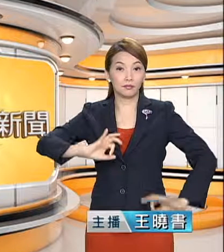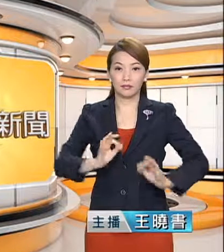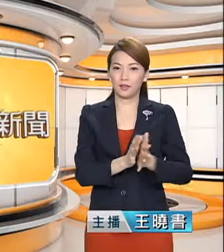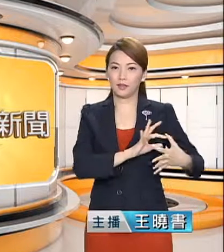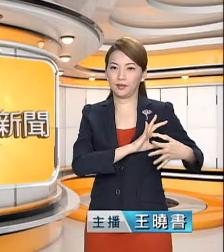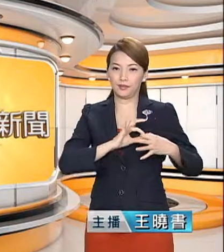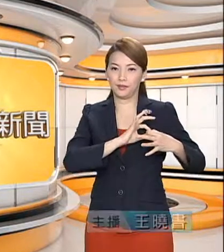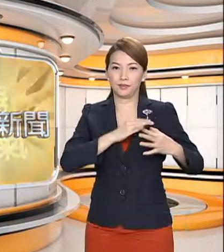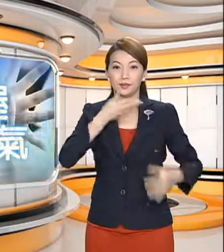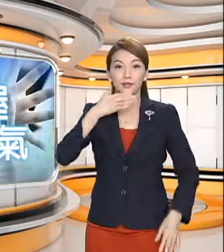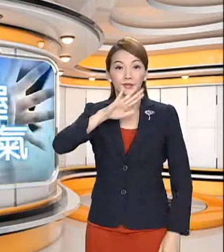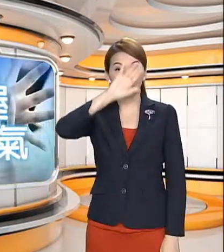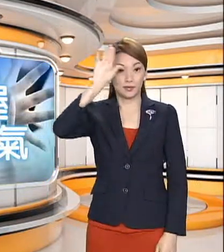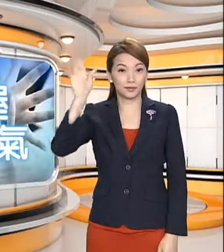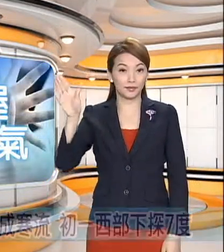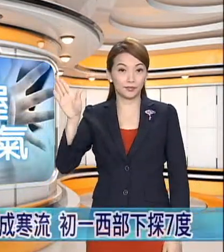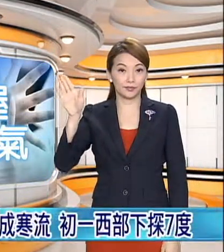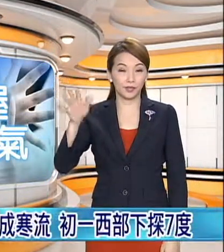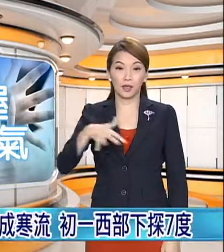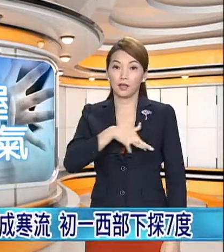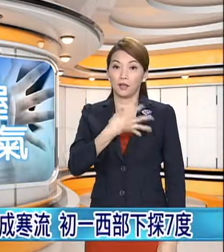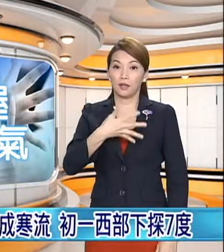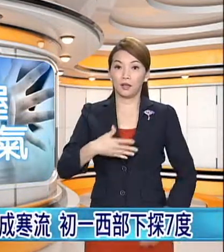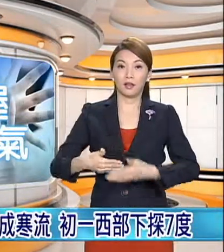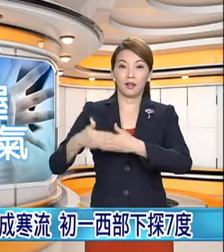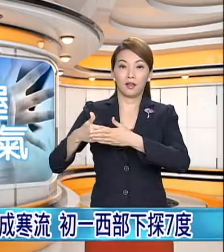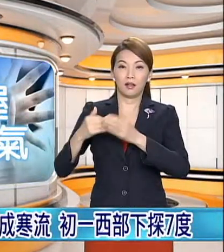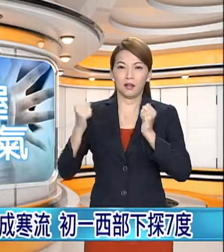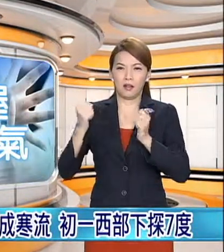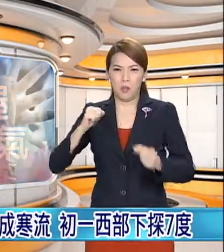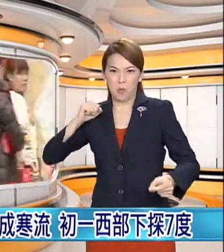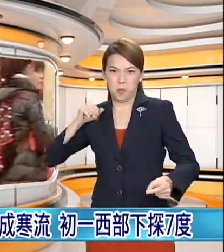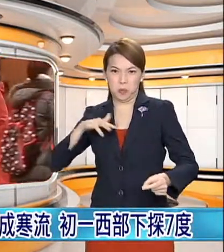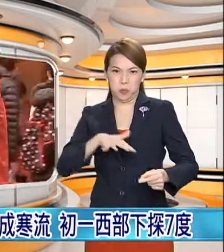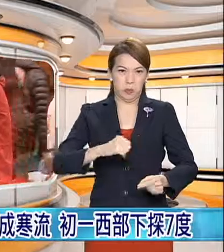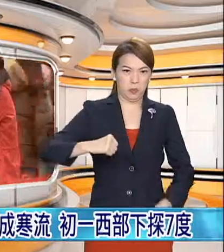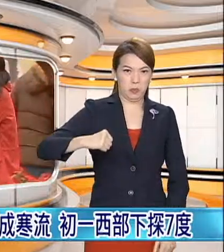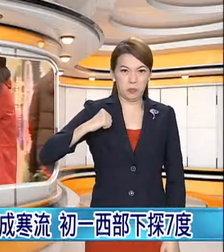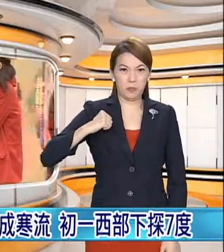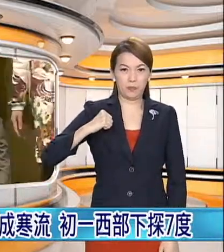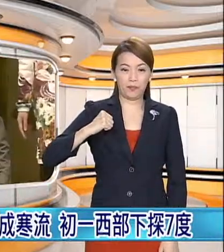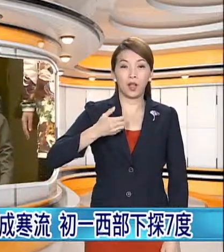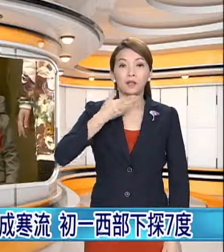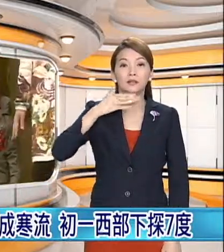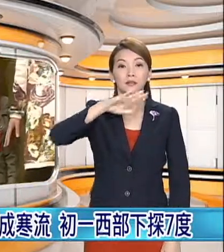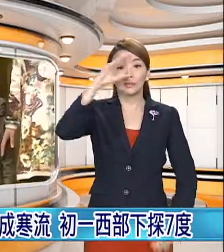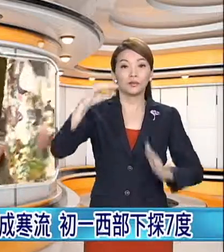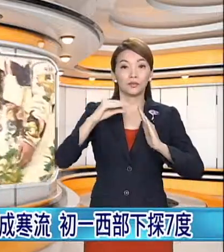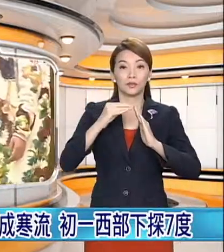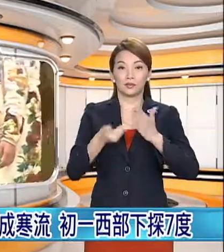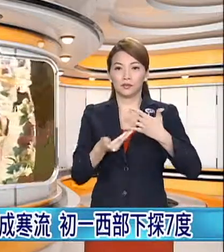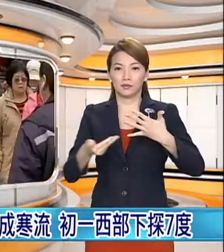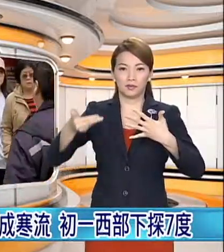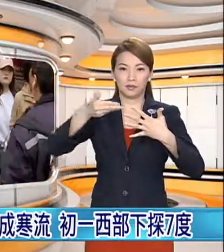头条新闻马上来关心天气。气象局将周五报道的强烈大陆冷气团修正为